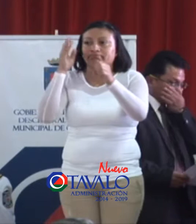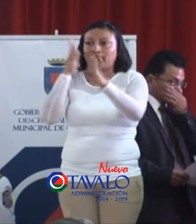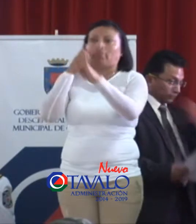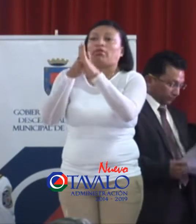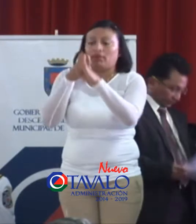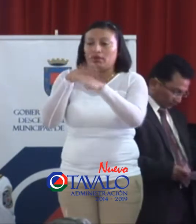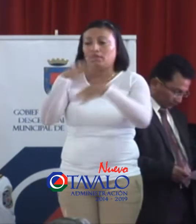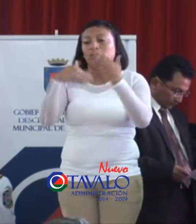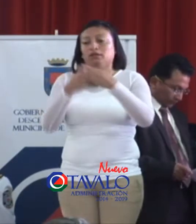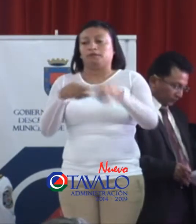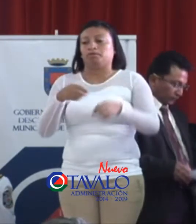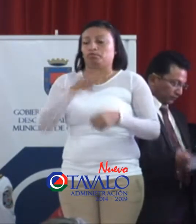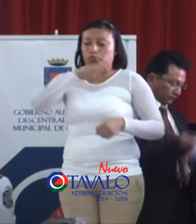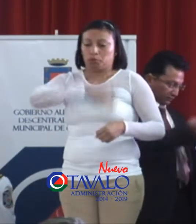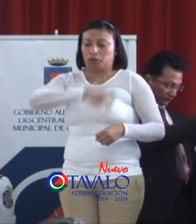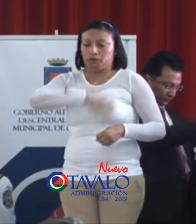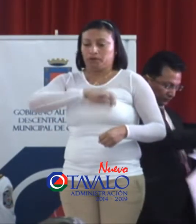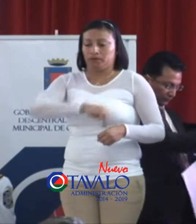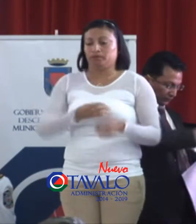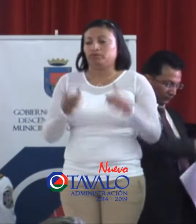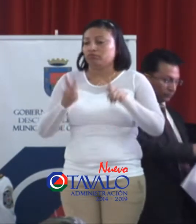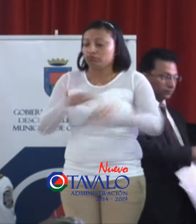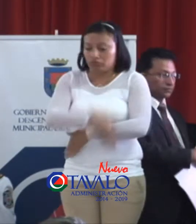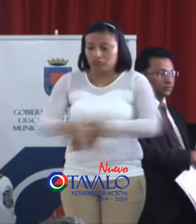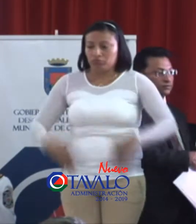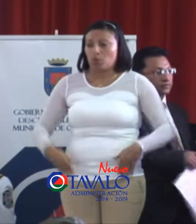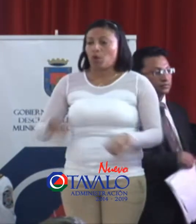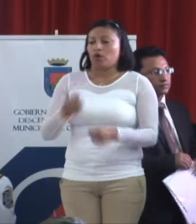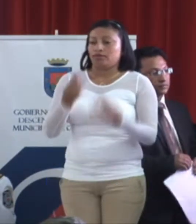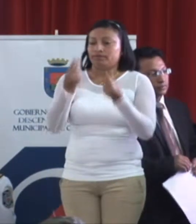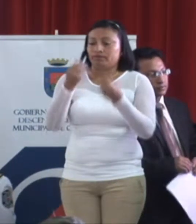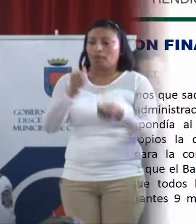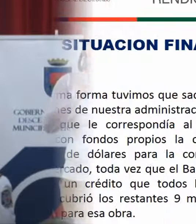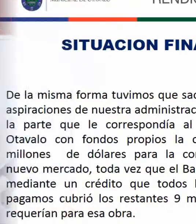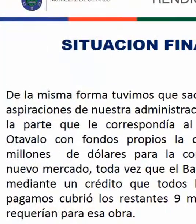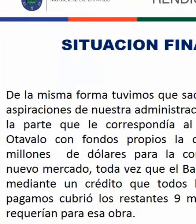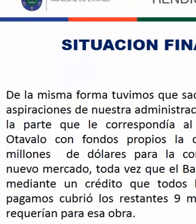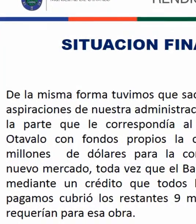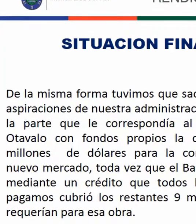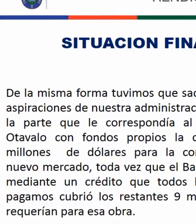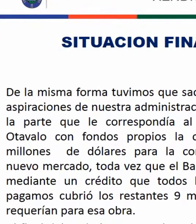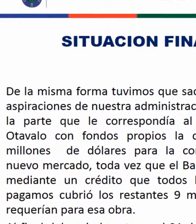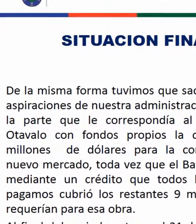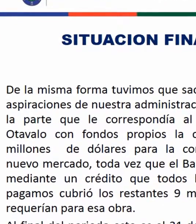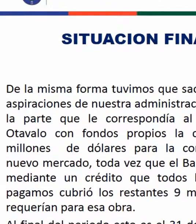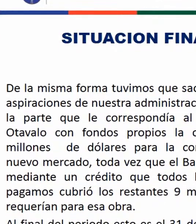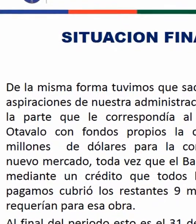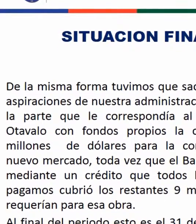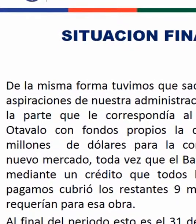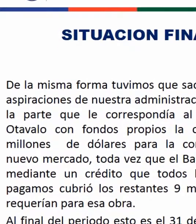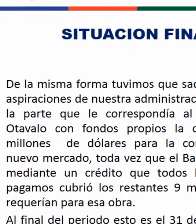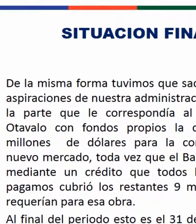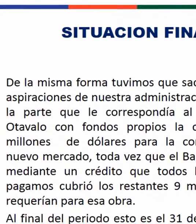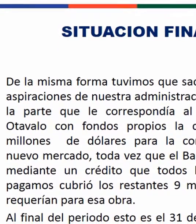que le correspondía al municipio de Otavalo con fondos propios, la cantidad de $9,000,000 para